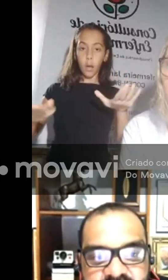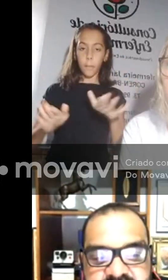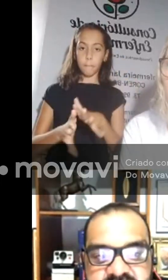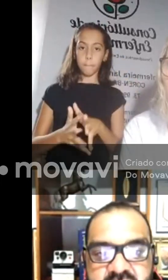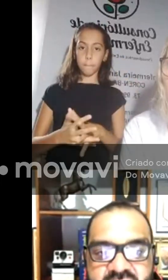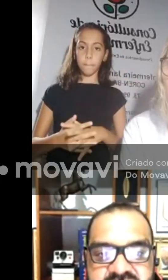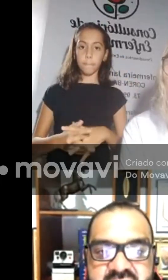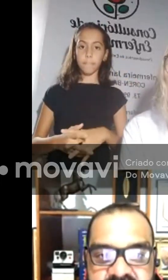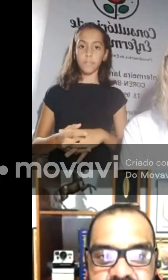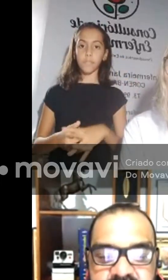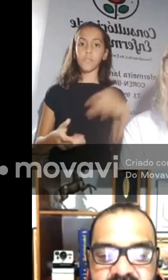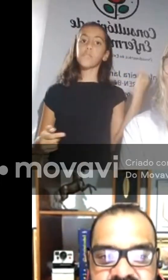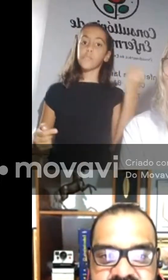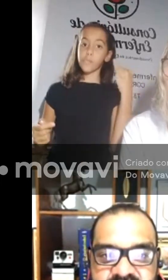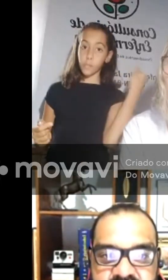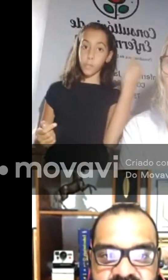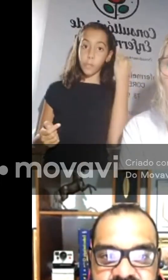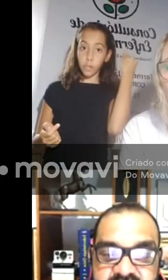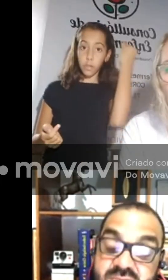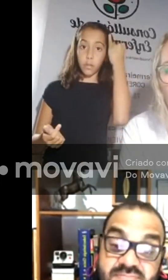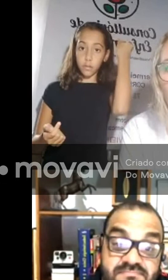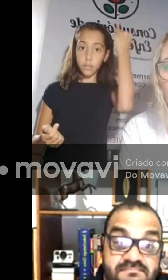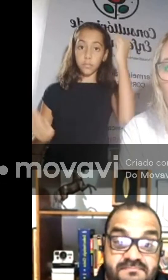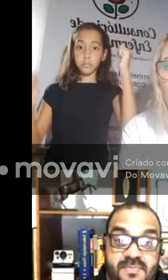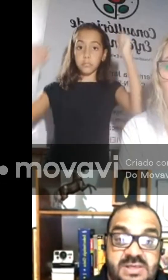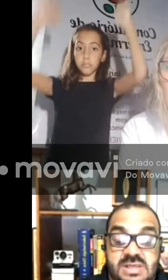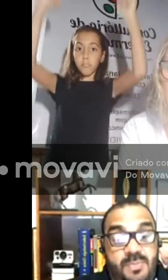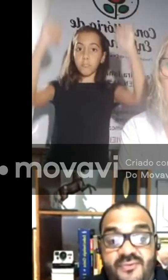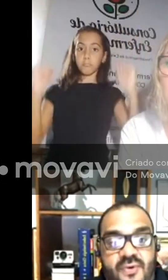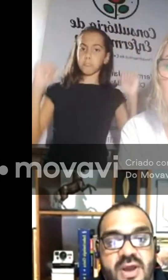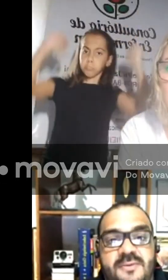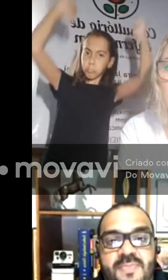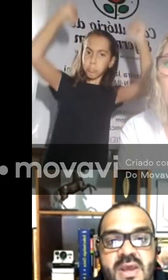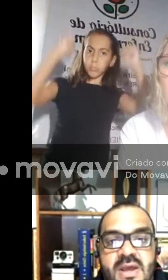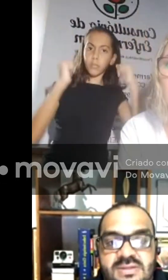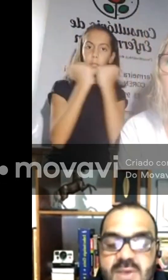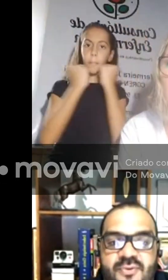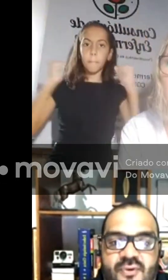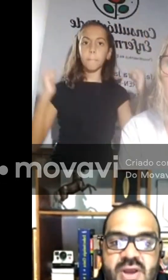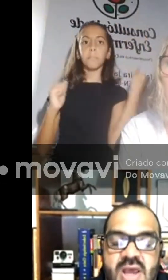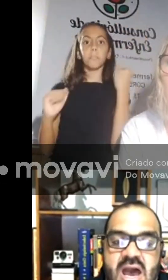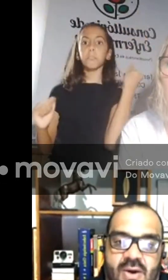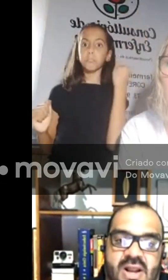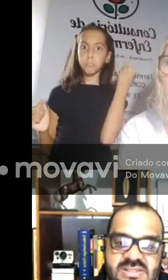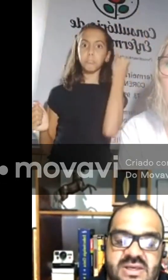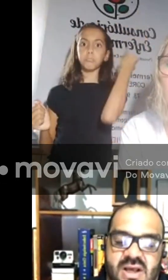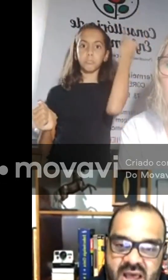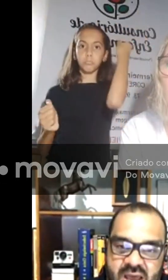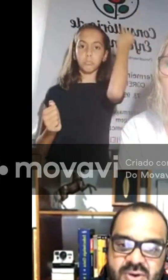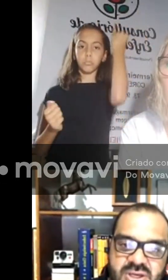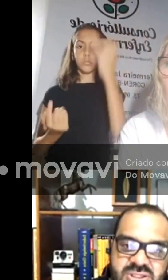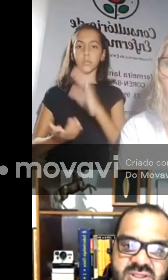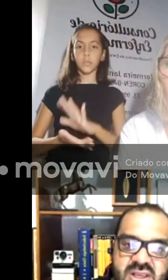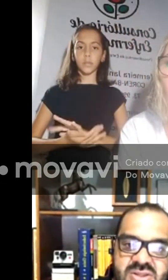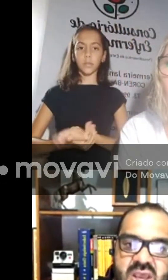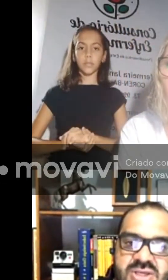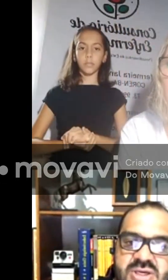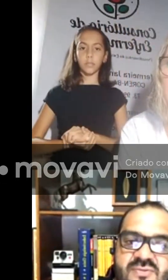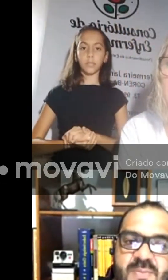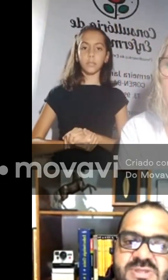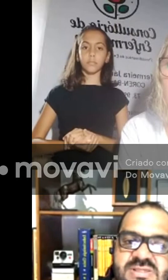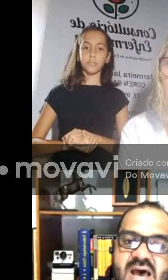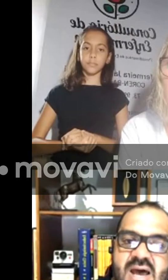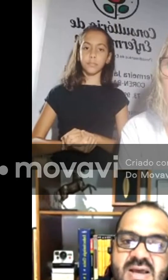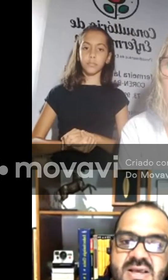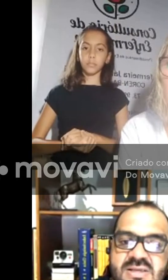interessante você fazer academia, fazer atividade física? Sempre foi. Sempre foi. Agora, sim, claro que a gente entende que